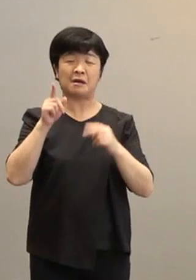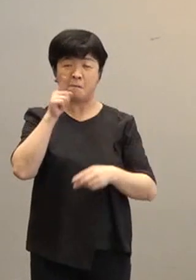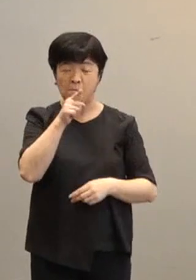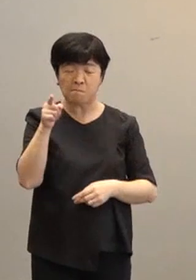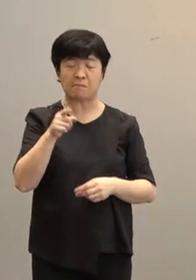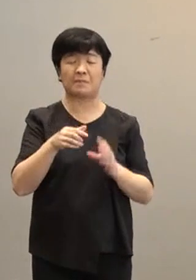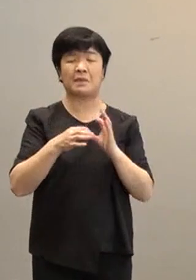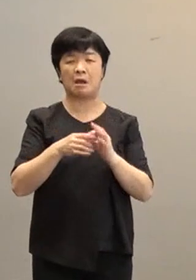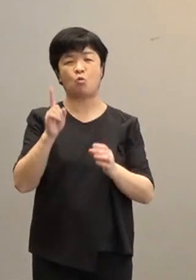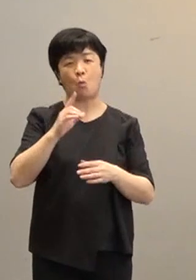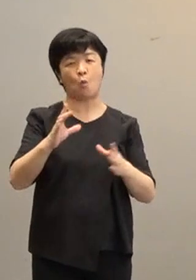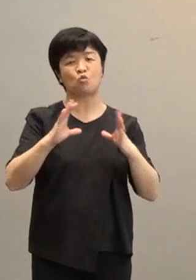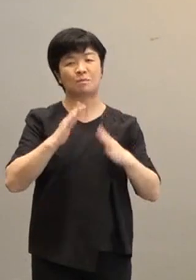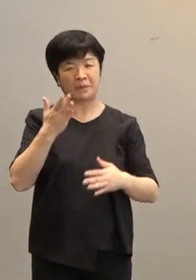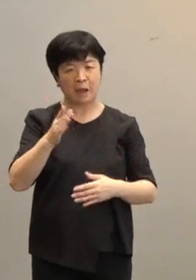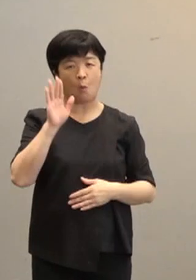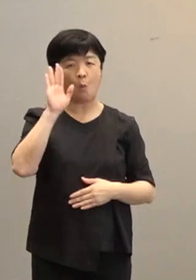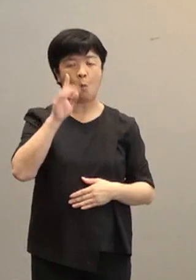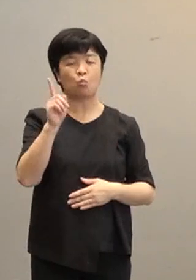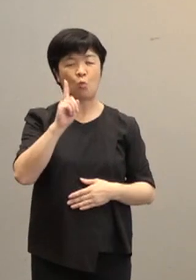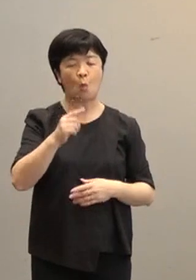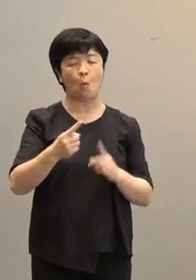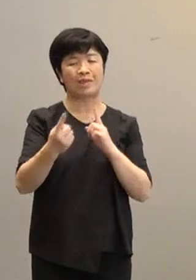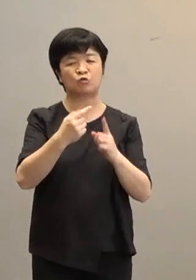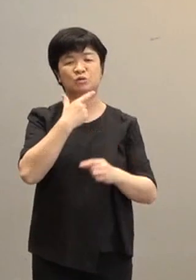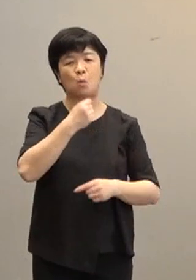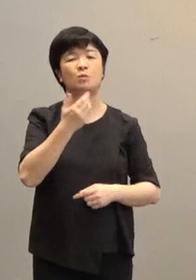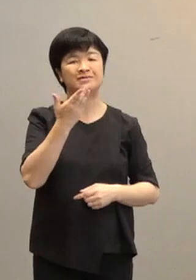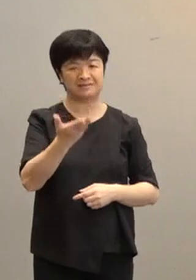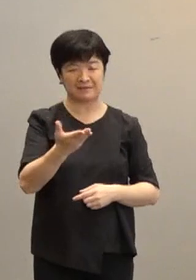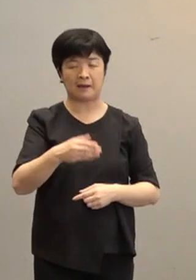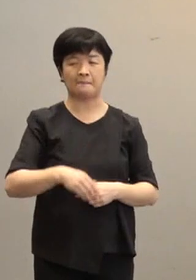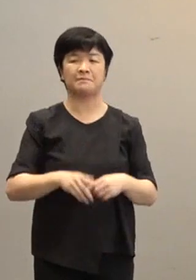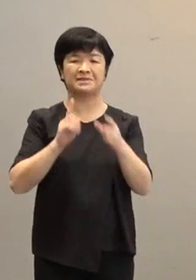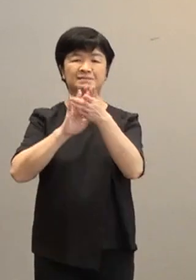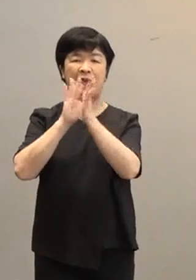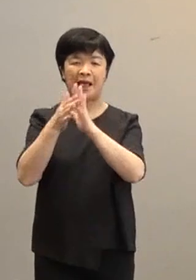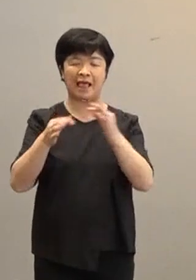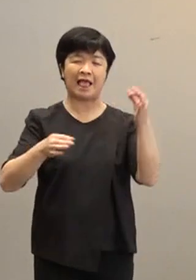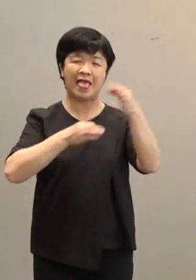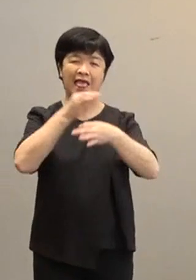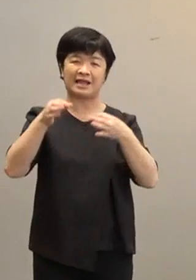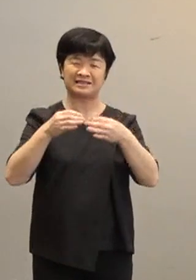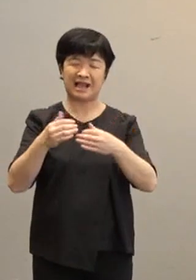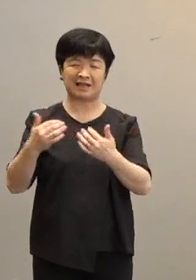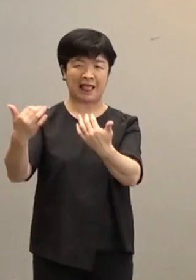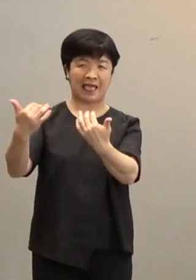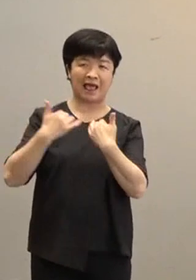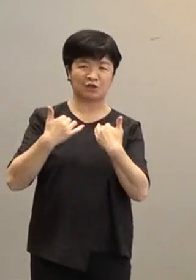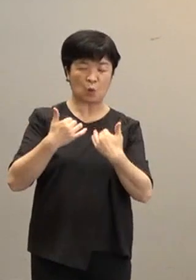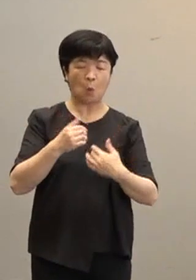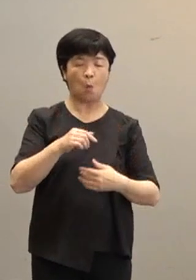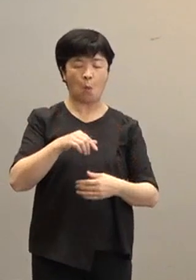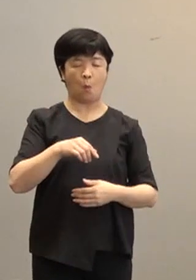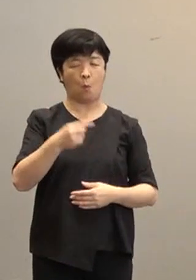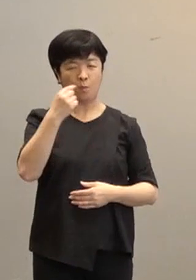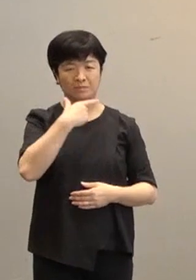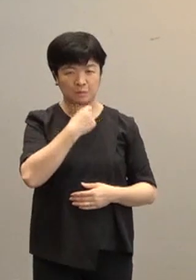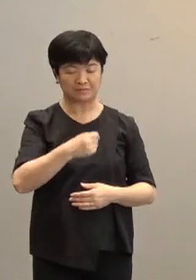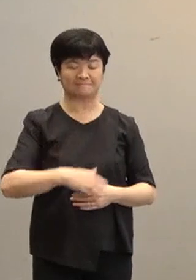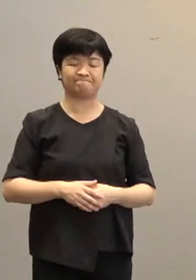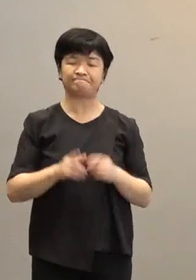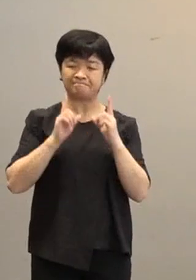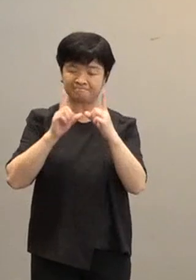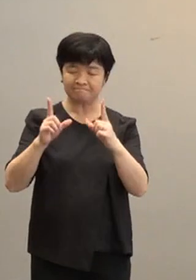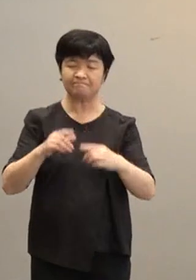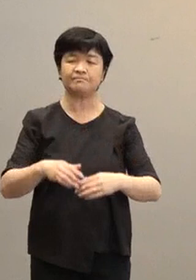と、どのような対策を望まれているか、あと、県内経済の影響みたいなところを伺えてきたらと思います。 我々も